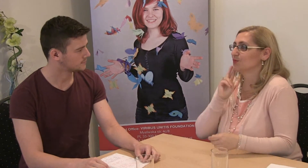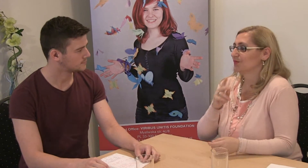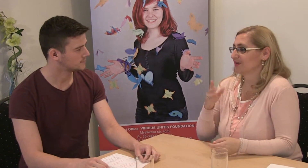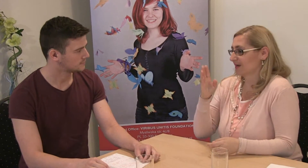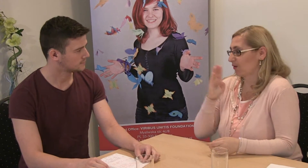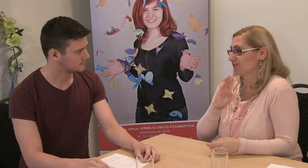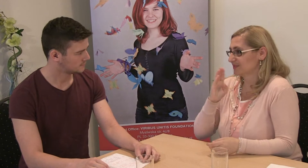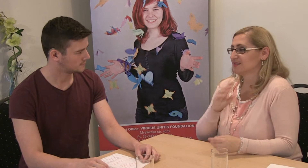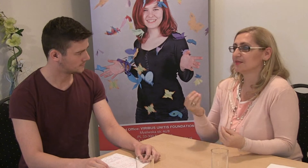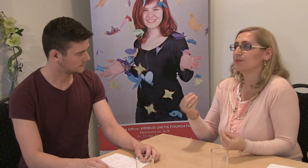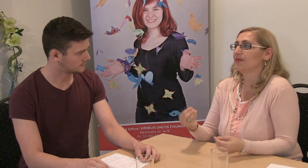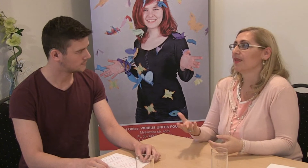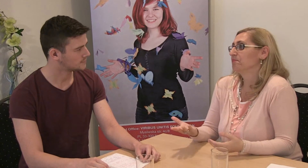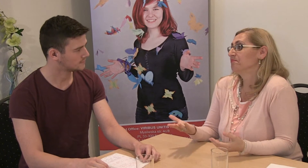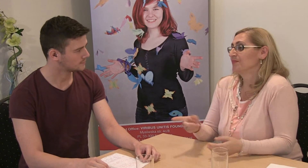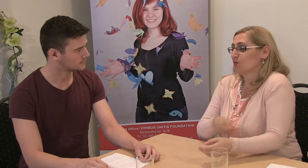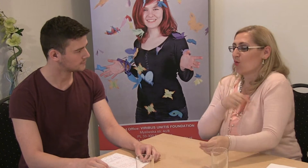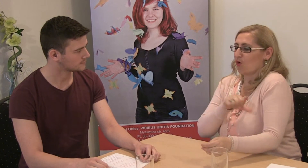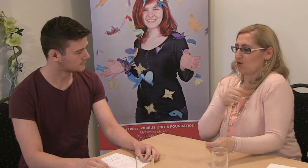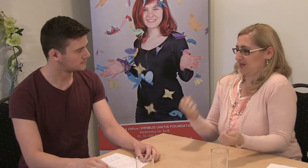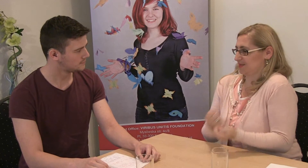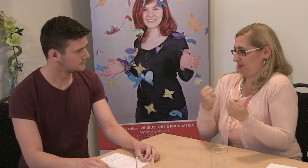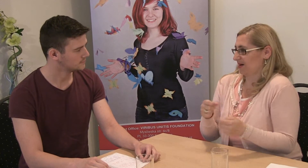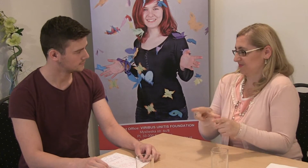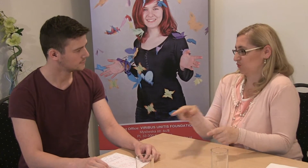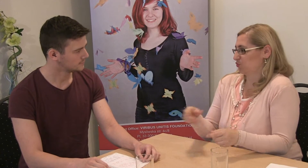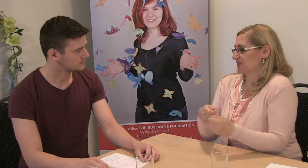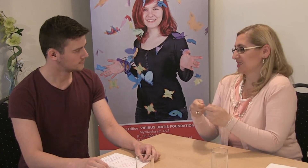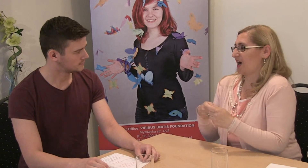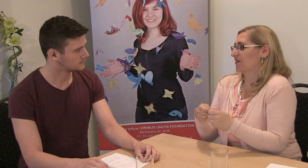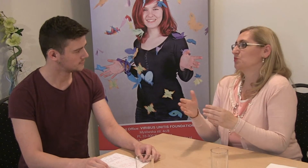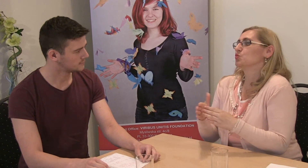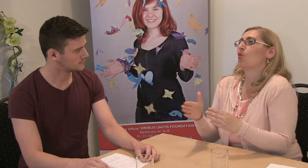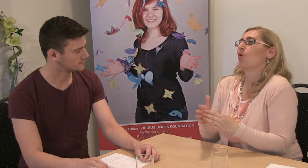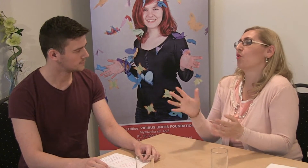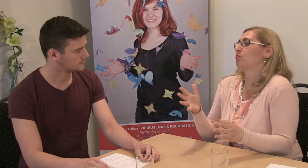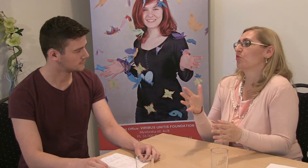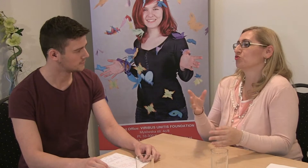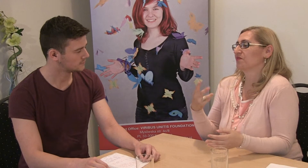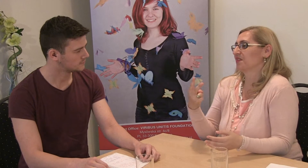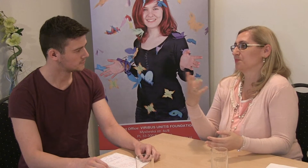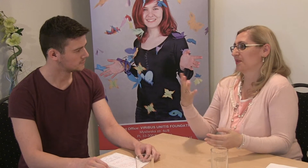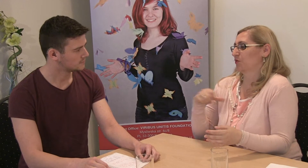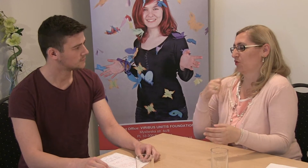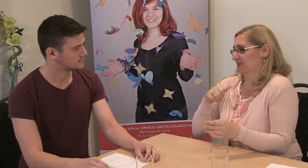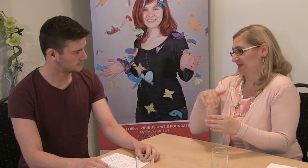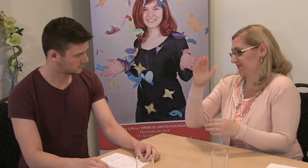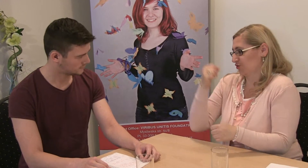za predsjednika Saveza gluvih Srbije, dugo godina sam angažovana u Savezu, 25 godina